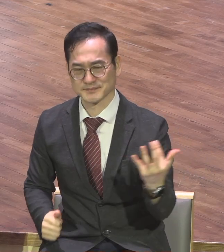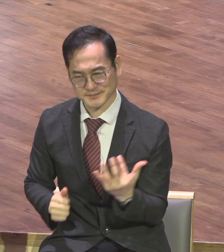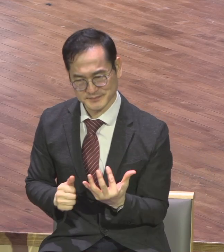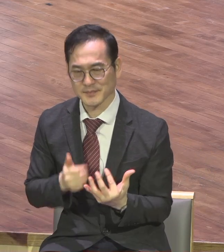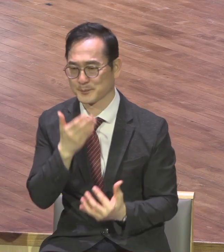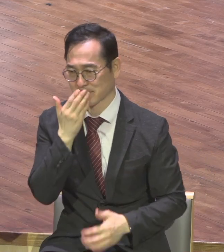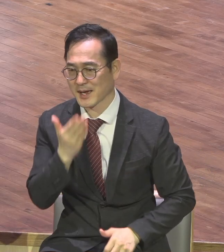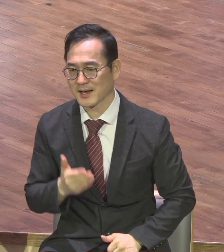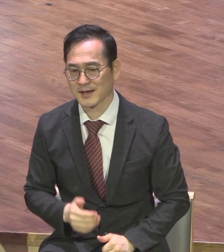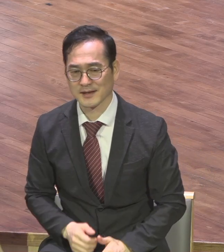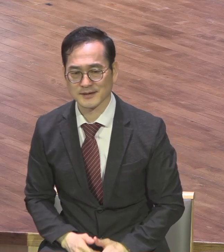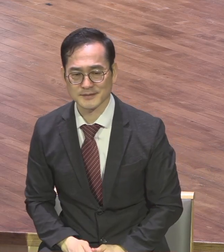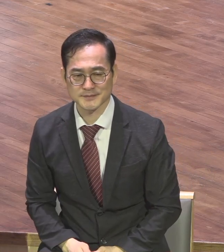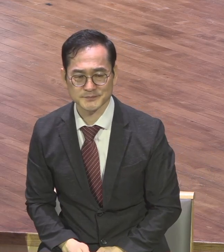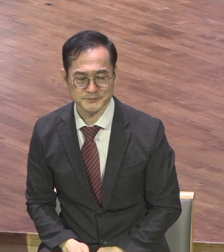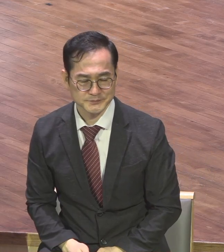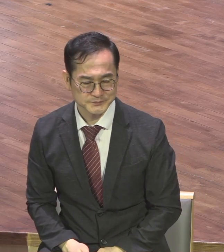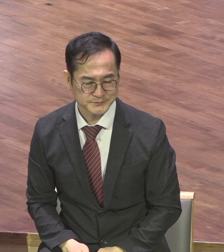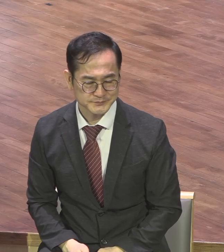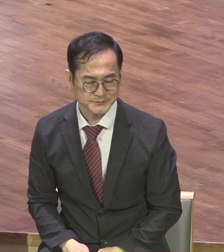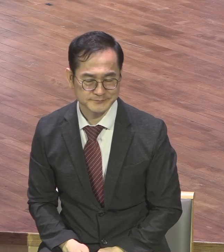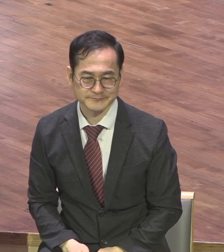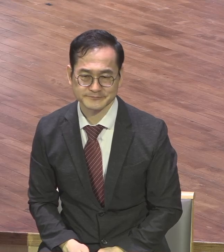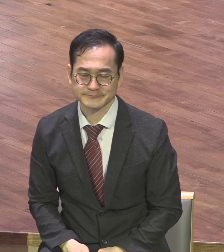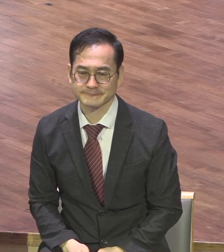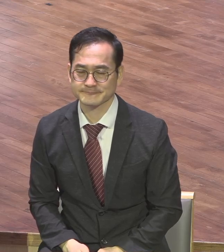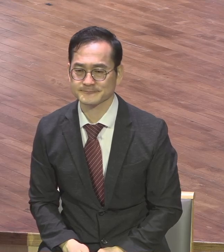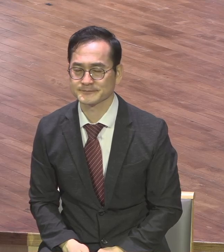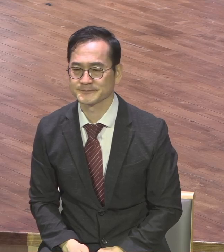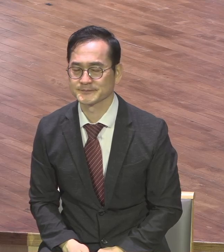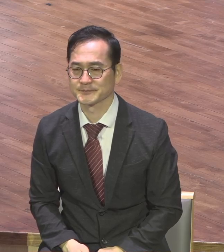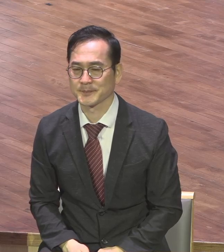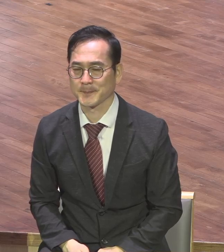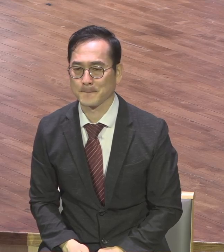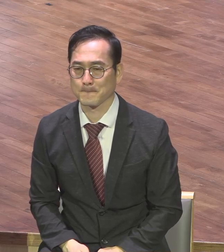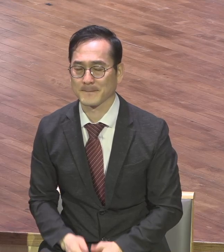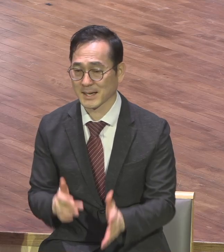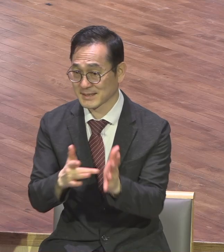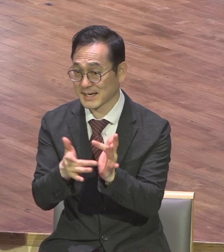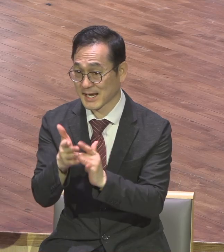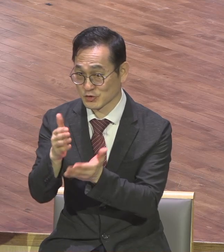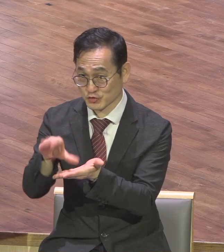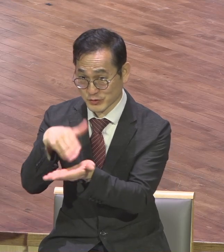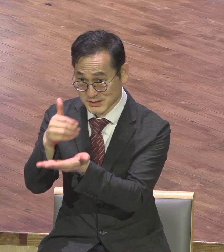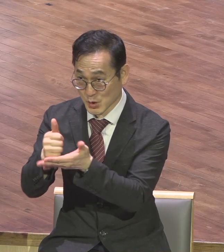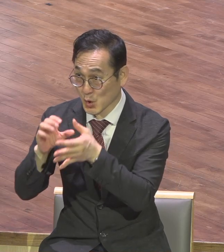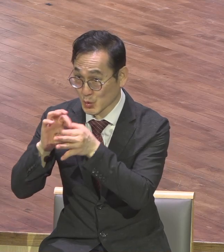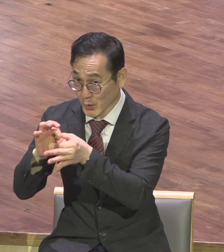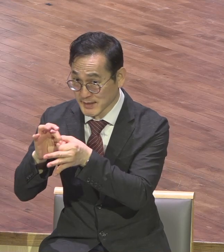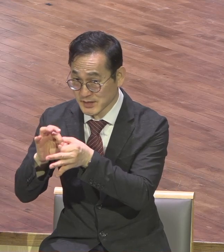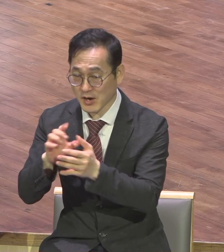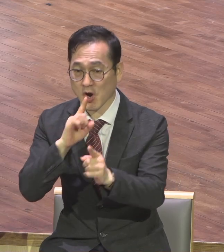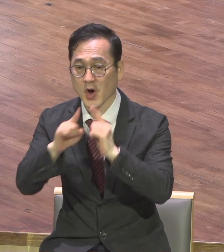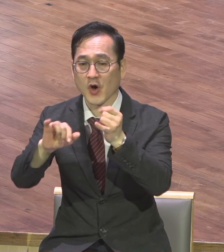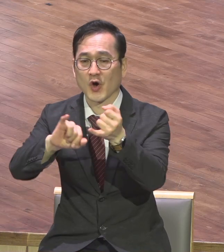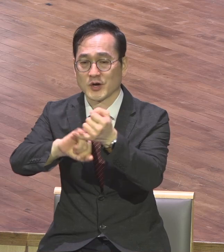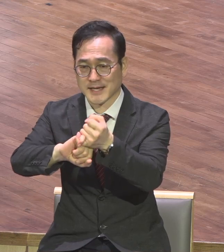57장 19절로 21절에 이 말씀 인용했는데 예수 그리스도를 통해 이